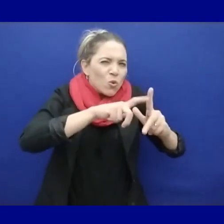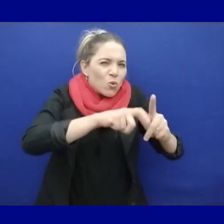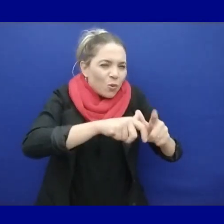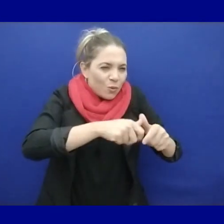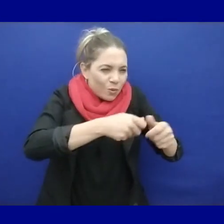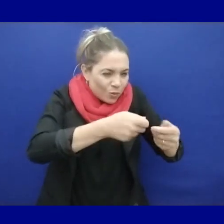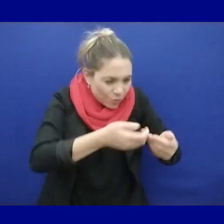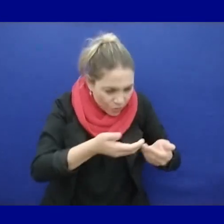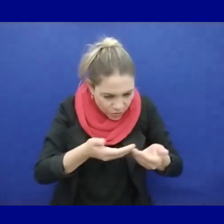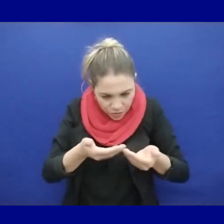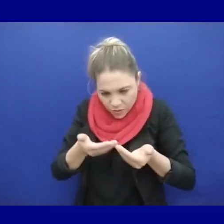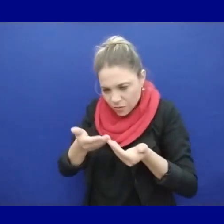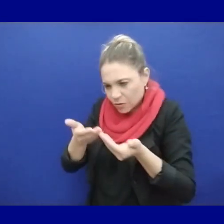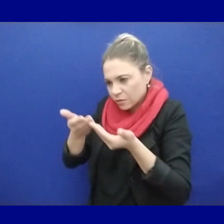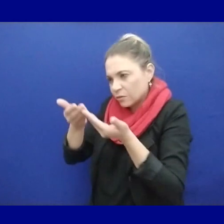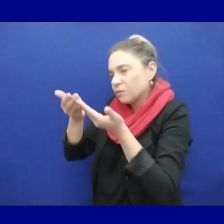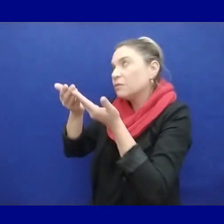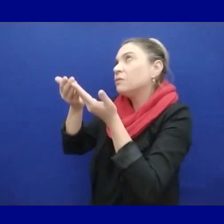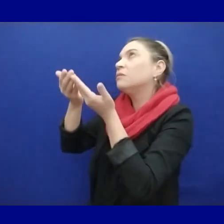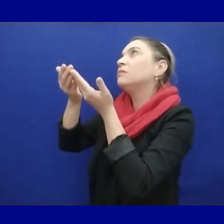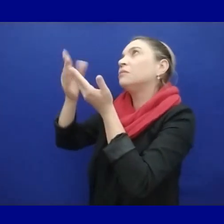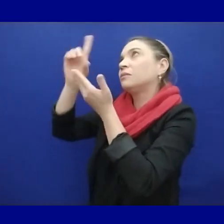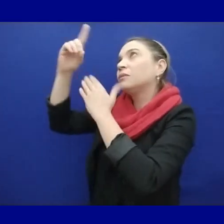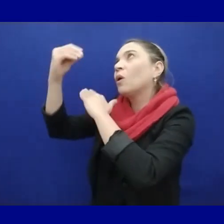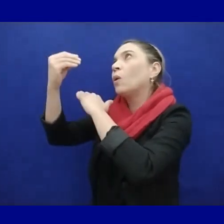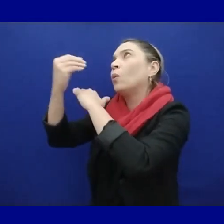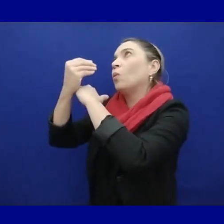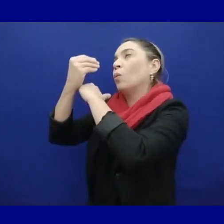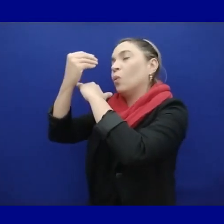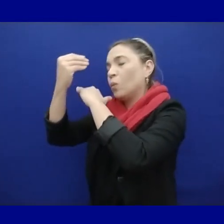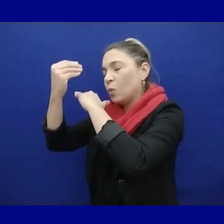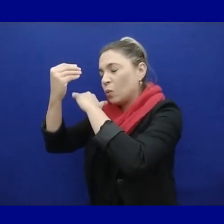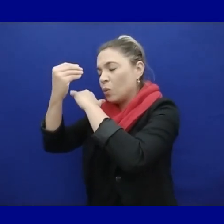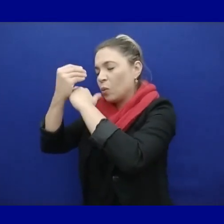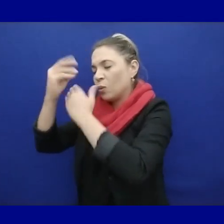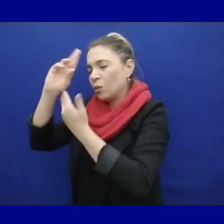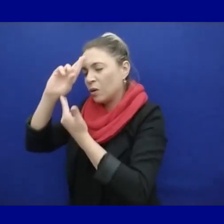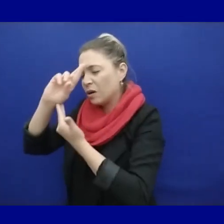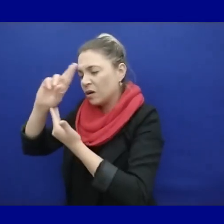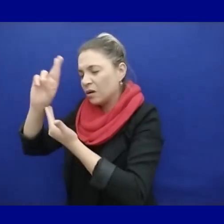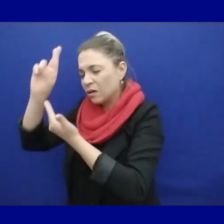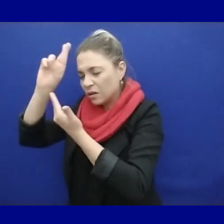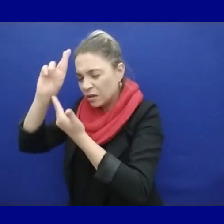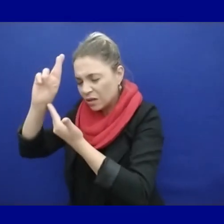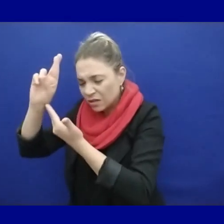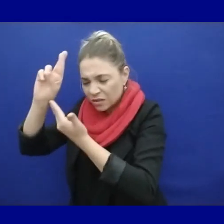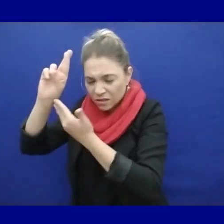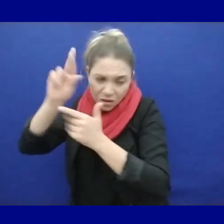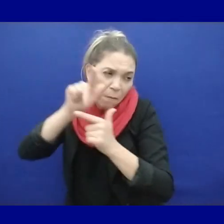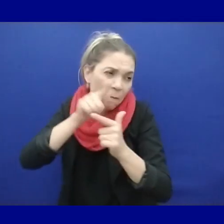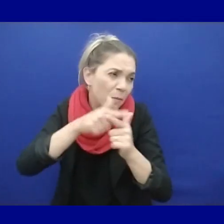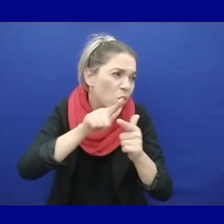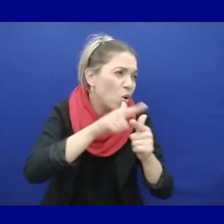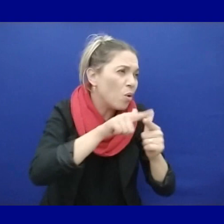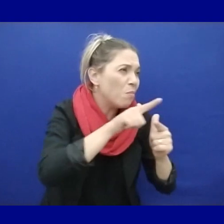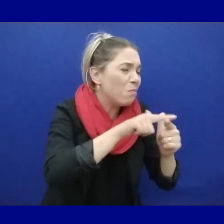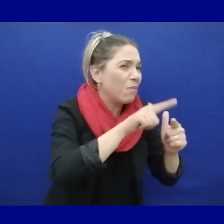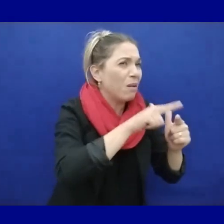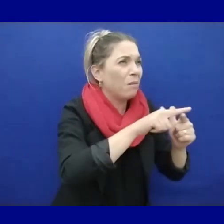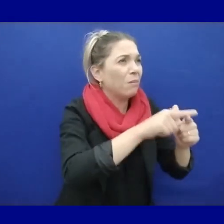entregamos nas mãos do Senhor, mesmo os problemas